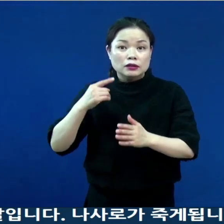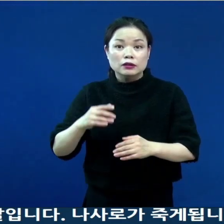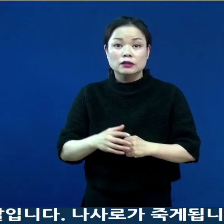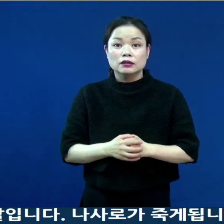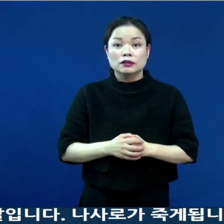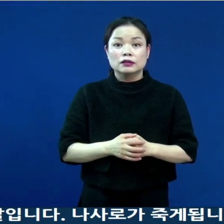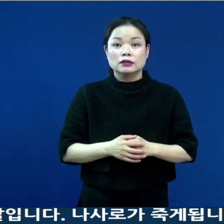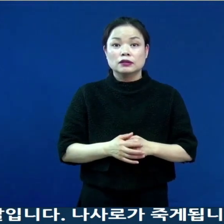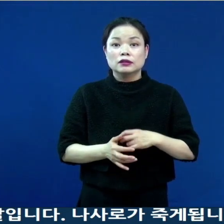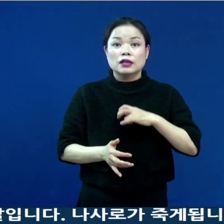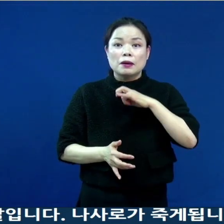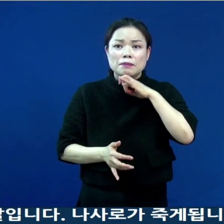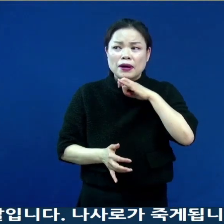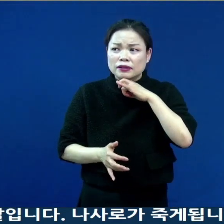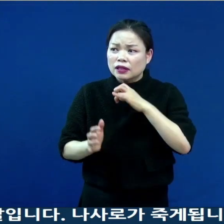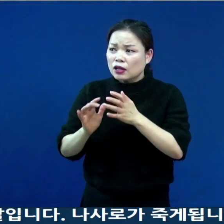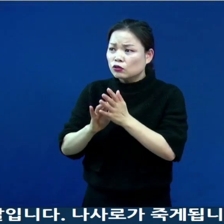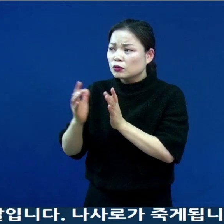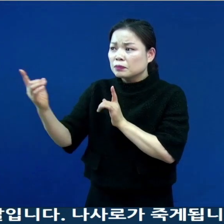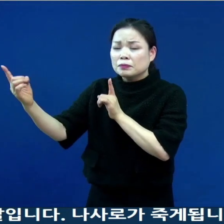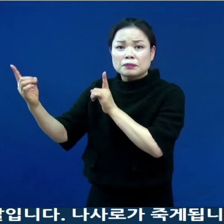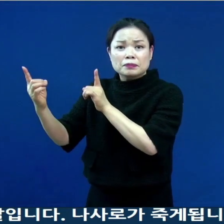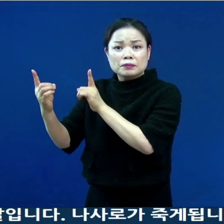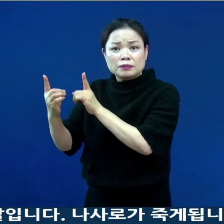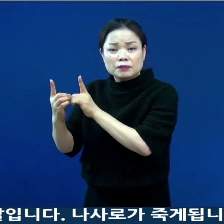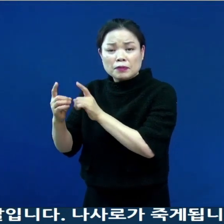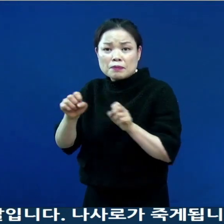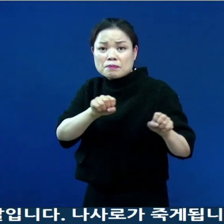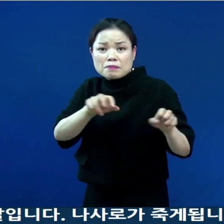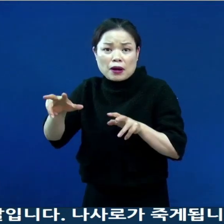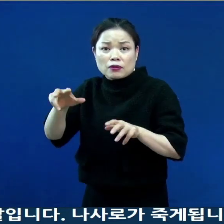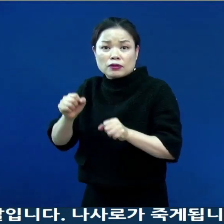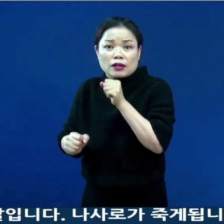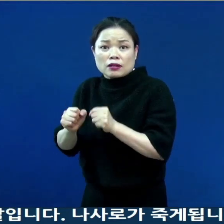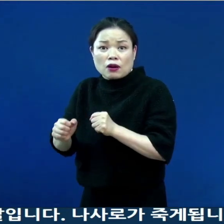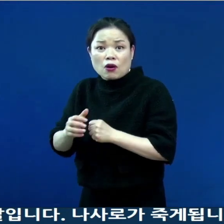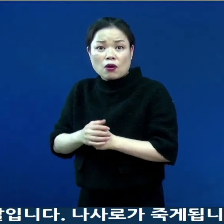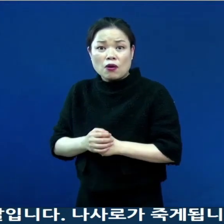마르다는 예수님을 마중하러 곧바로 뛰어나가고,